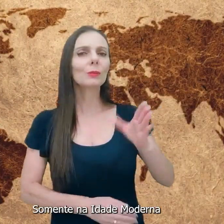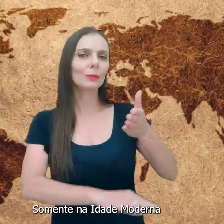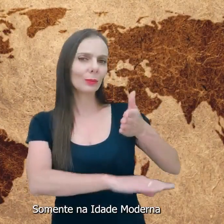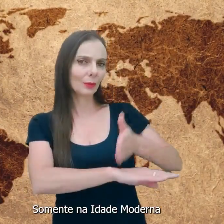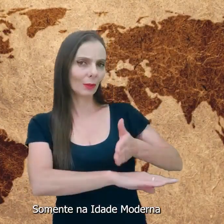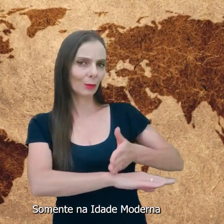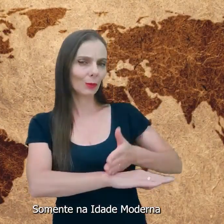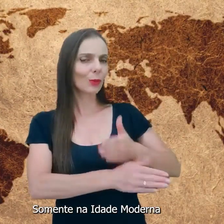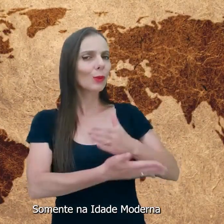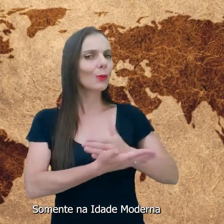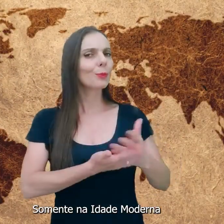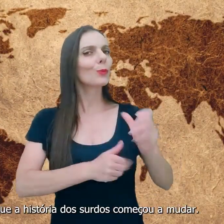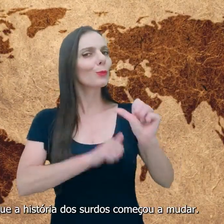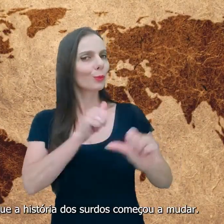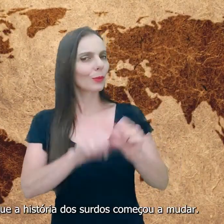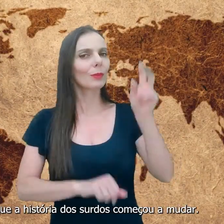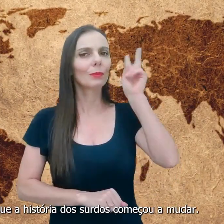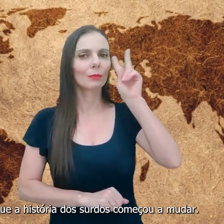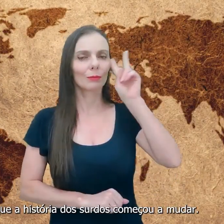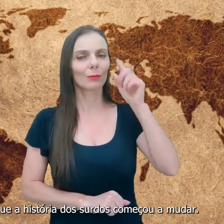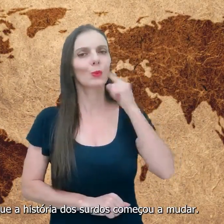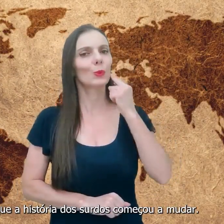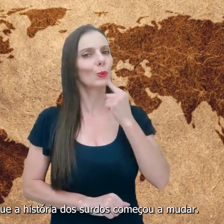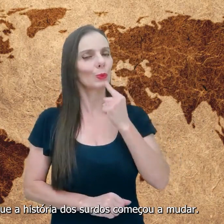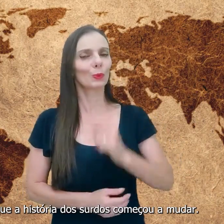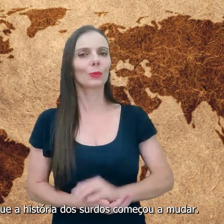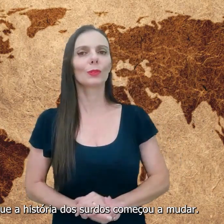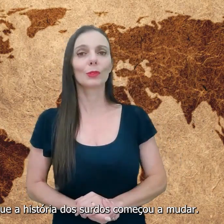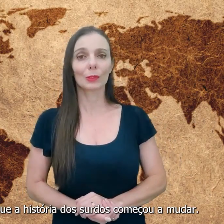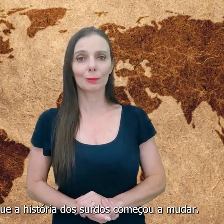Somente na Idade Moderna que a história dos surdos começou a mudar.